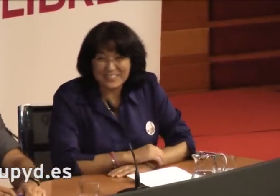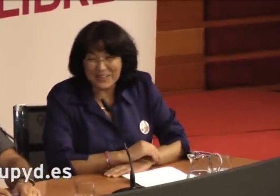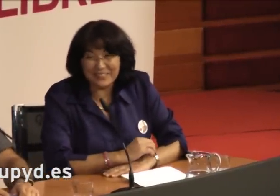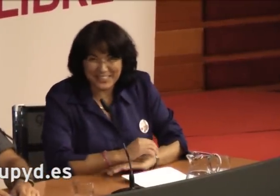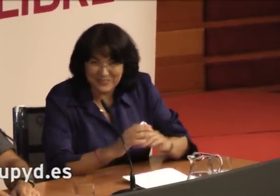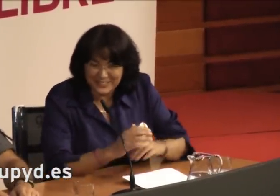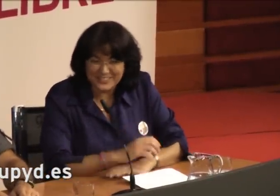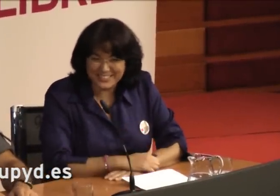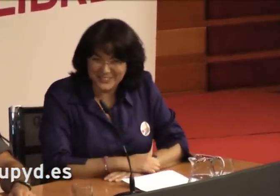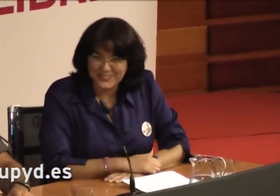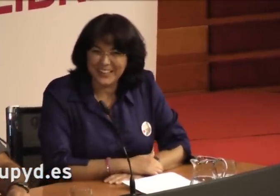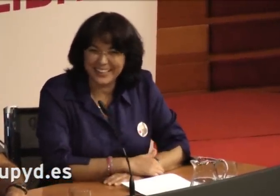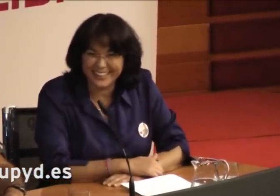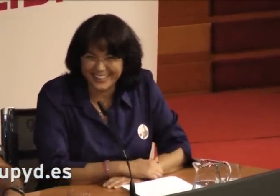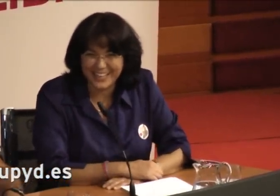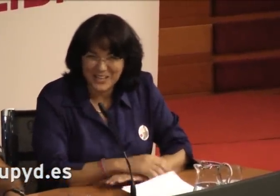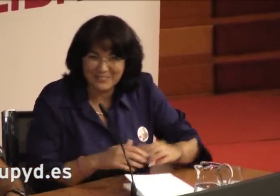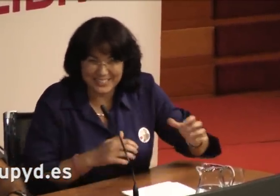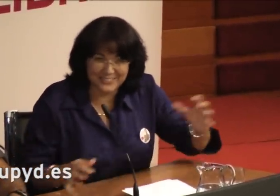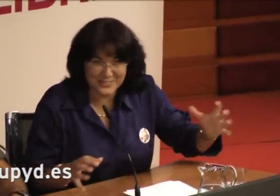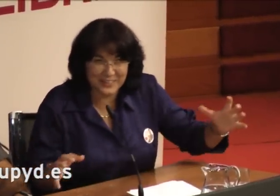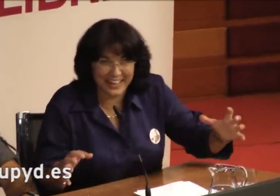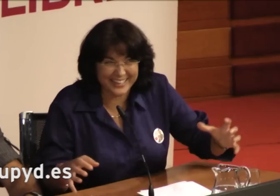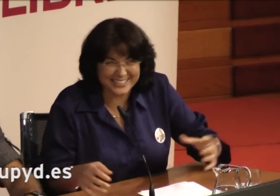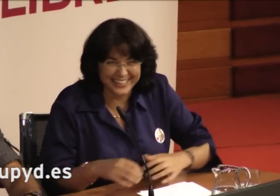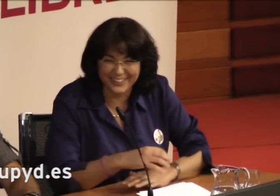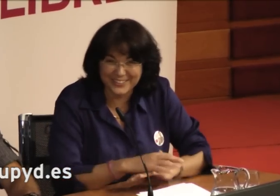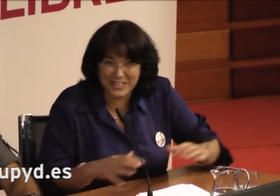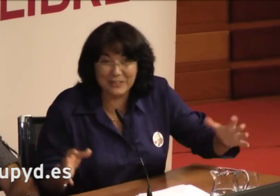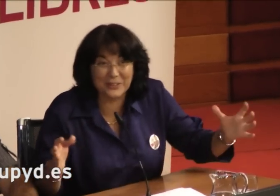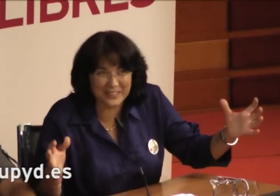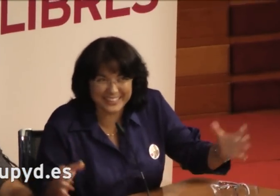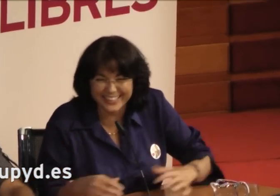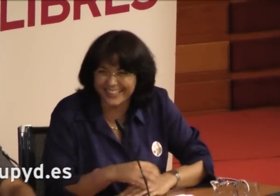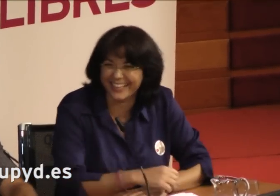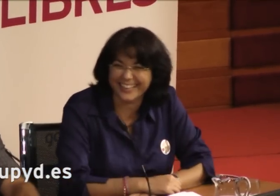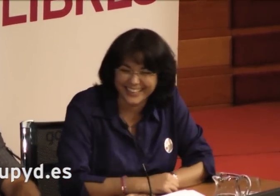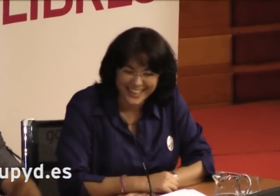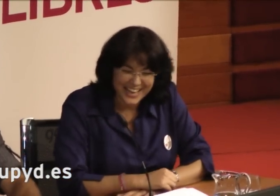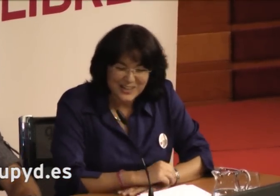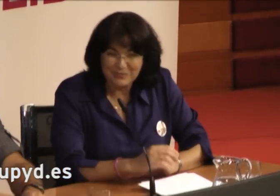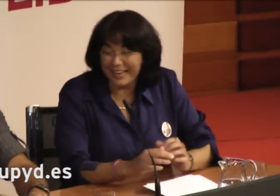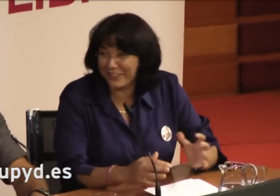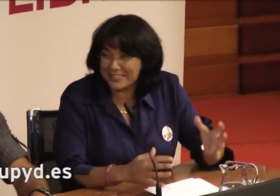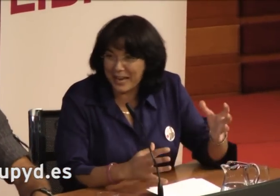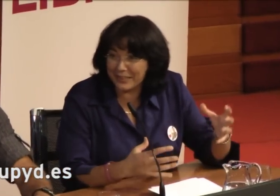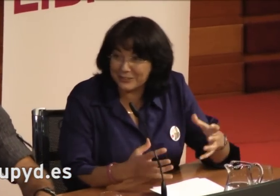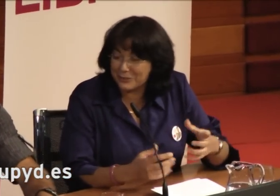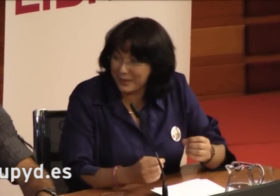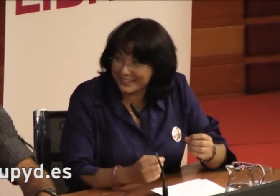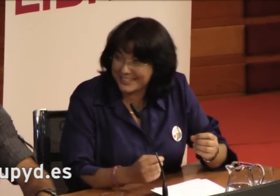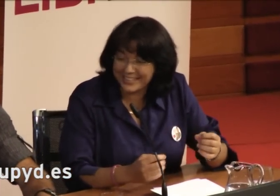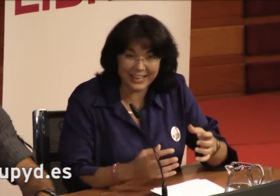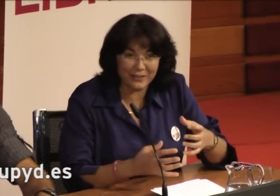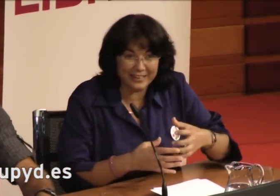Se me escapa de las manos ya esto. Me siento desubicada casi. Digo, ¿qué pinto yo aquí? En, Entonces, hablando en